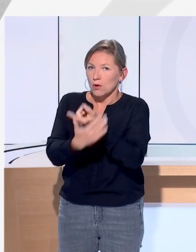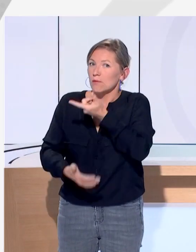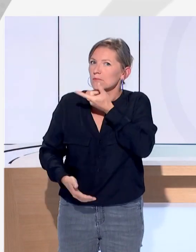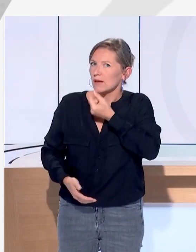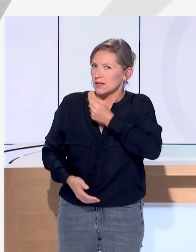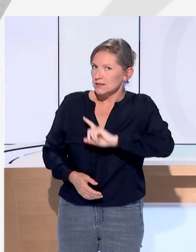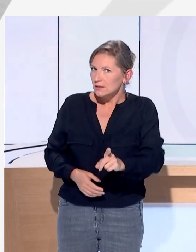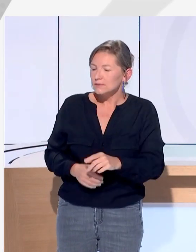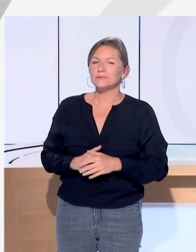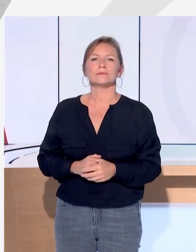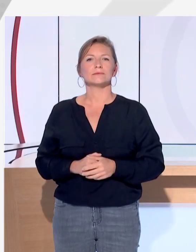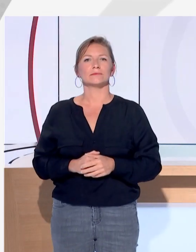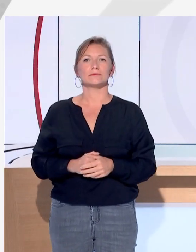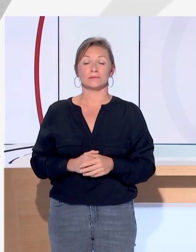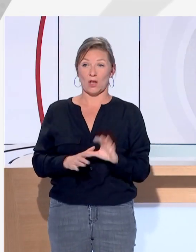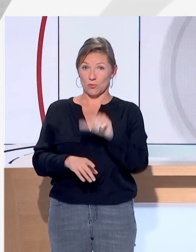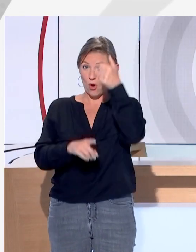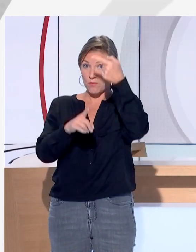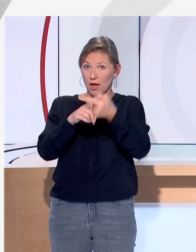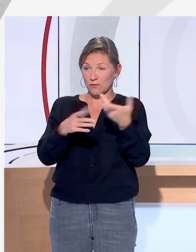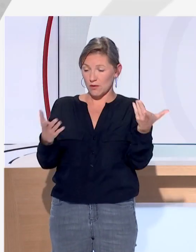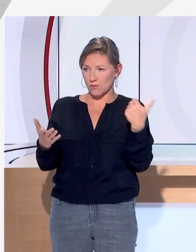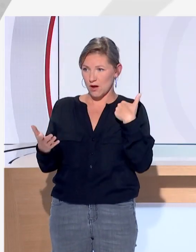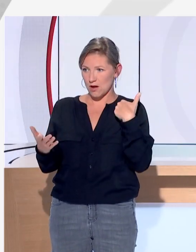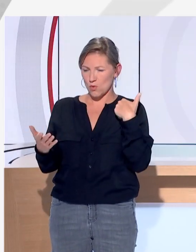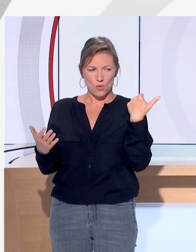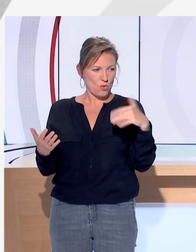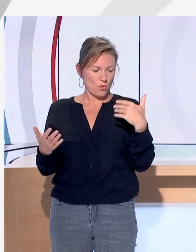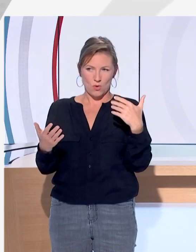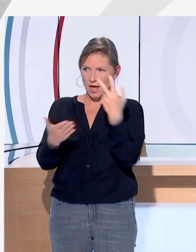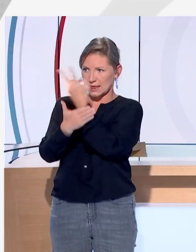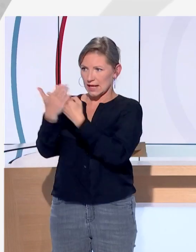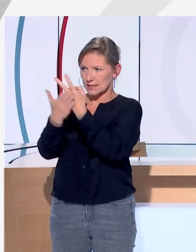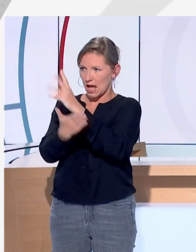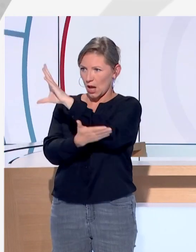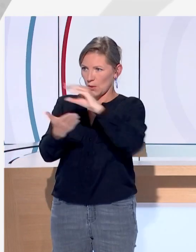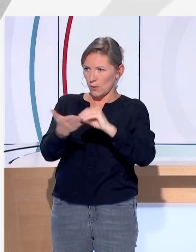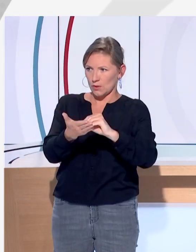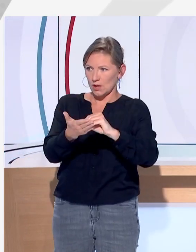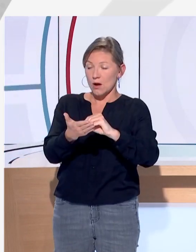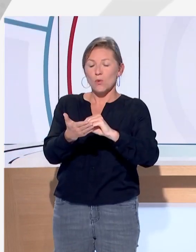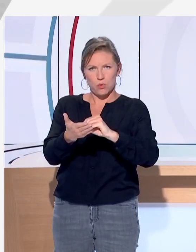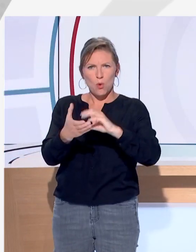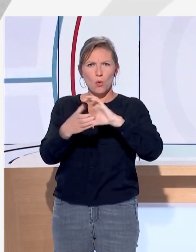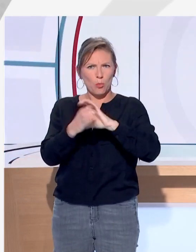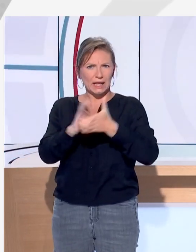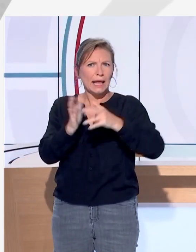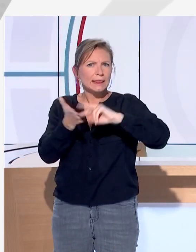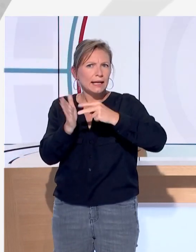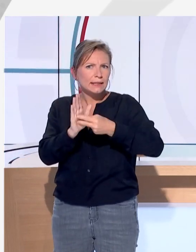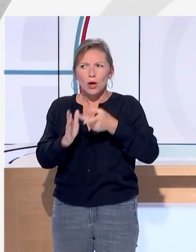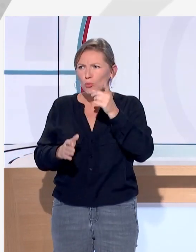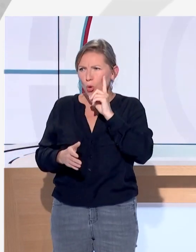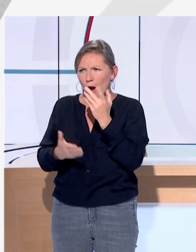apprivoiser. C'était la première fois que je me retrouvais avec une complexité, on va dire, au niveau du rendu d'une